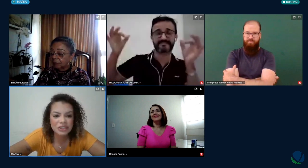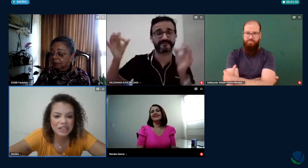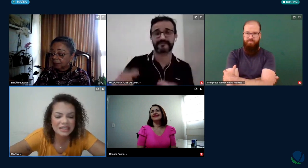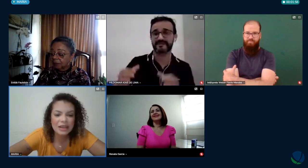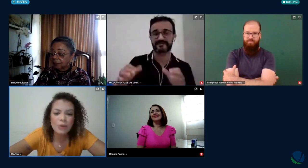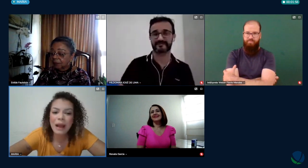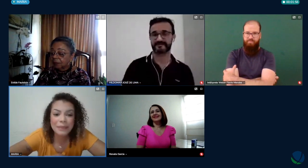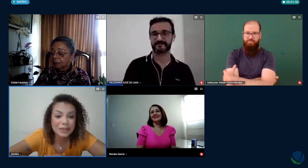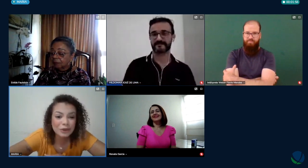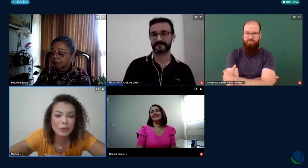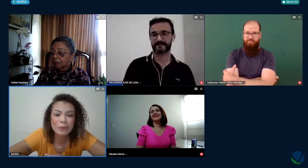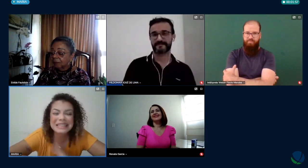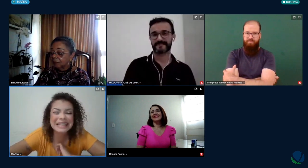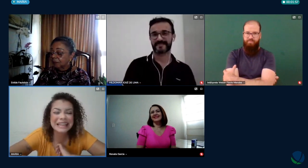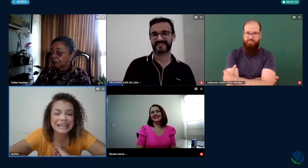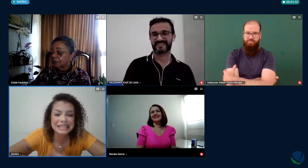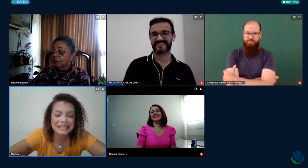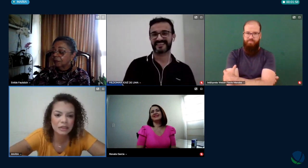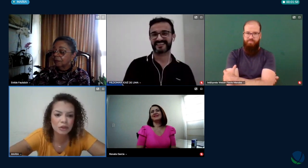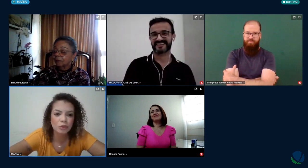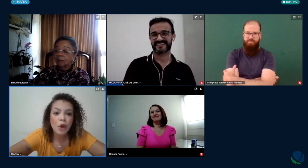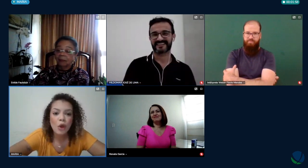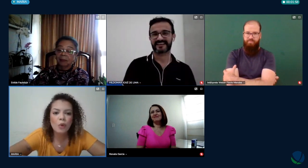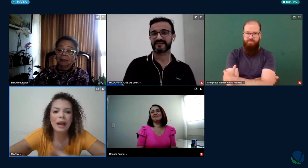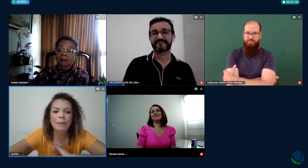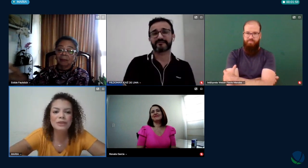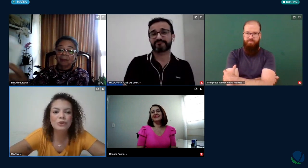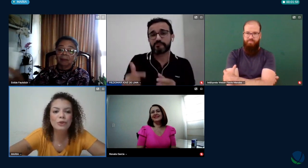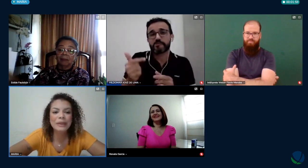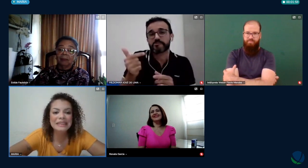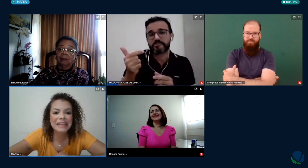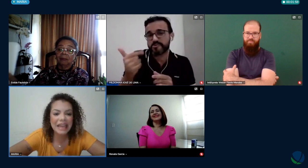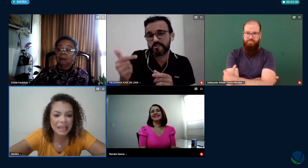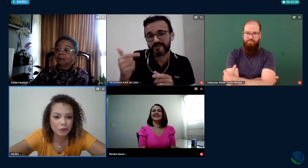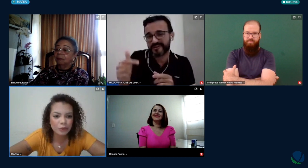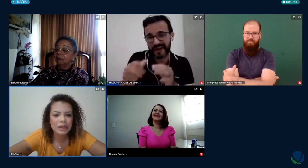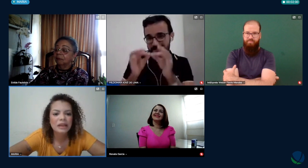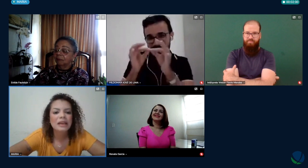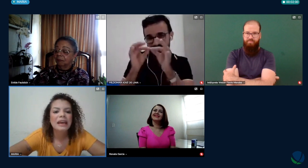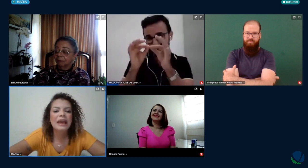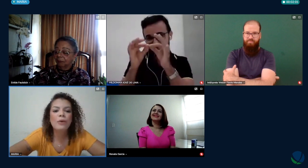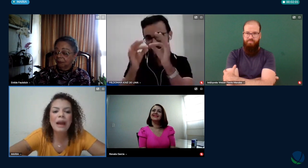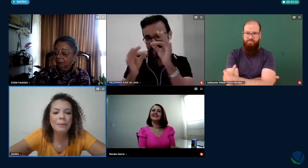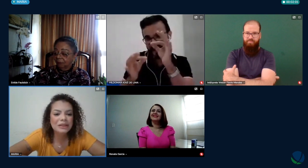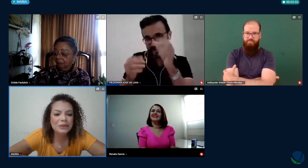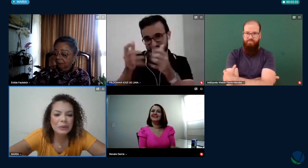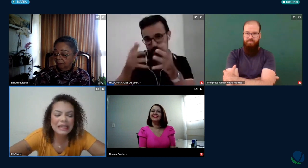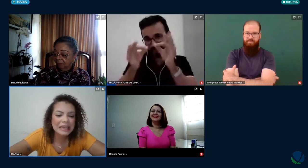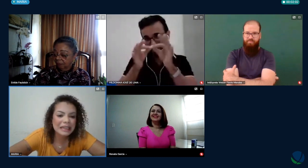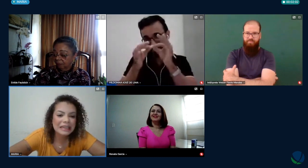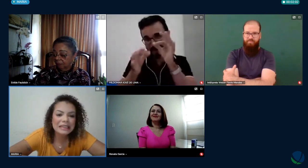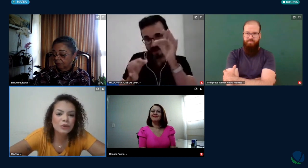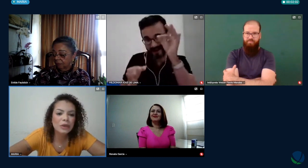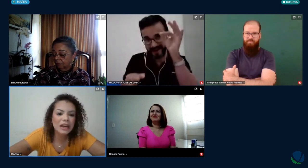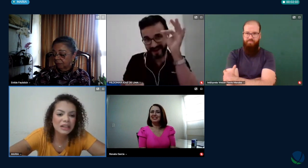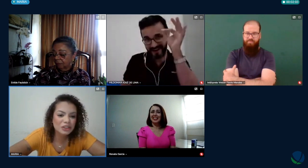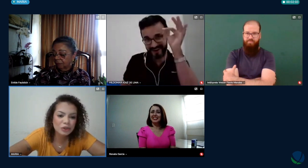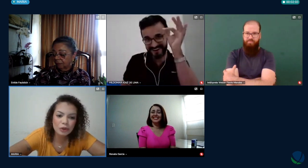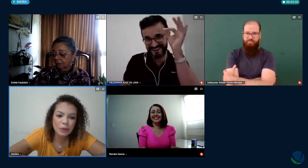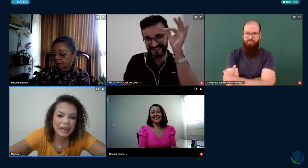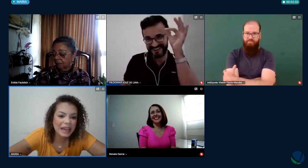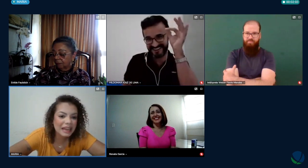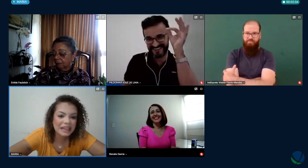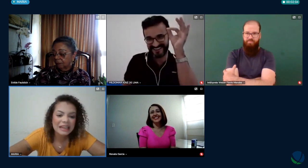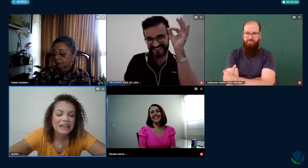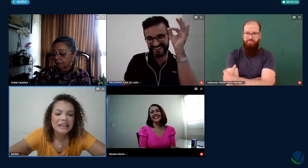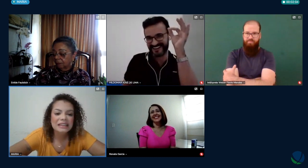Daniela bem disse, é um capítulo esclarecido, um capítulo inteiro. É um capítulo que, durante